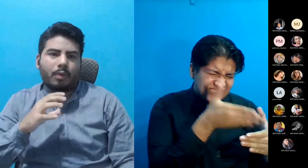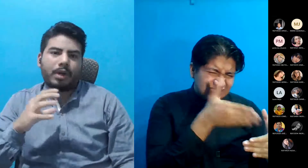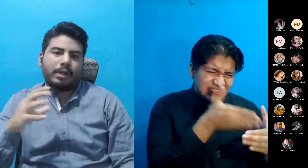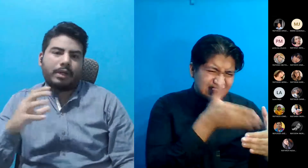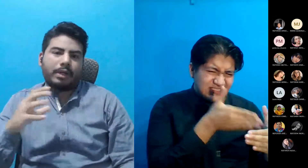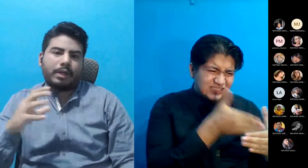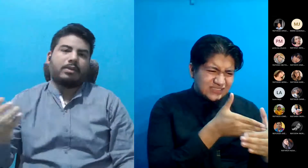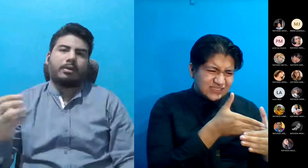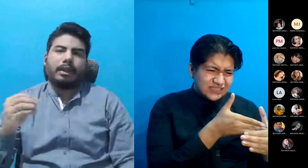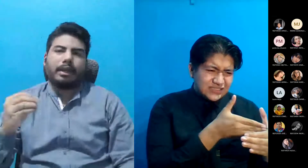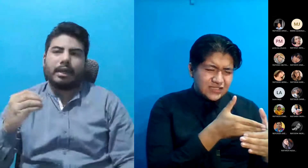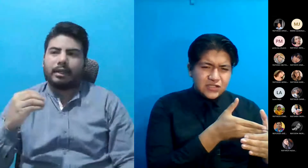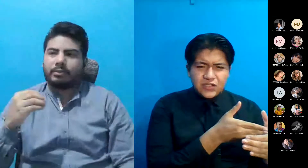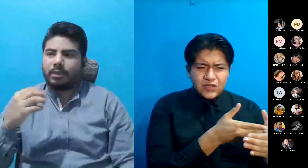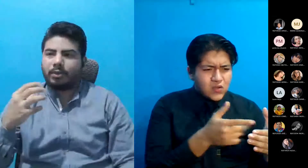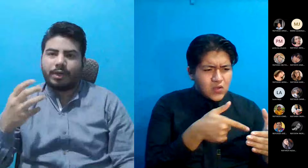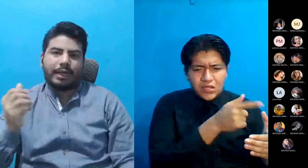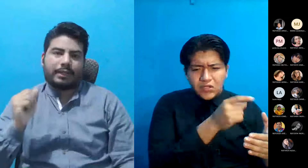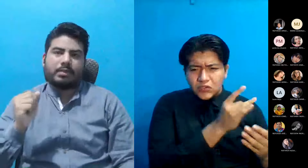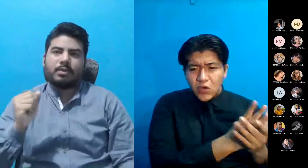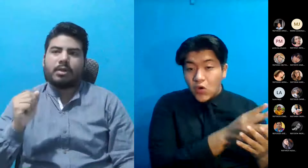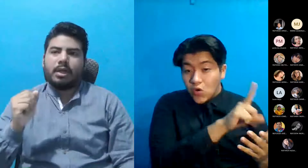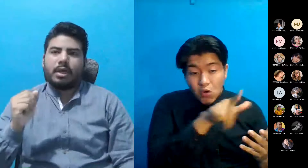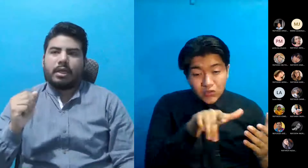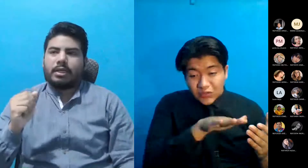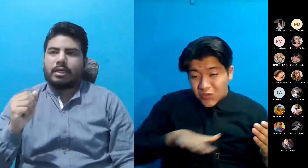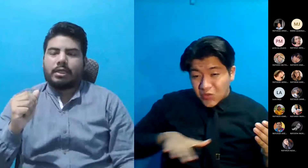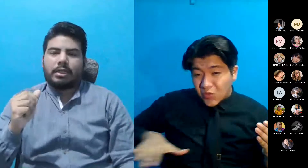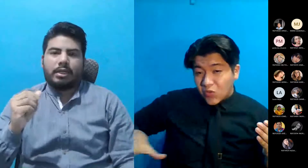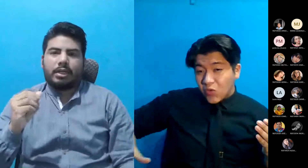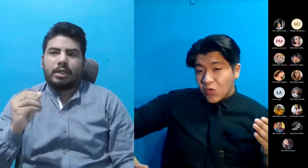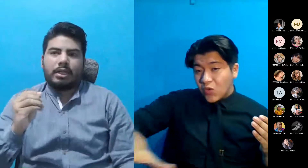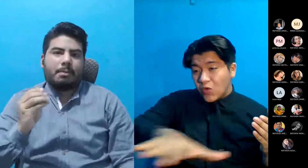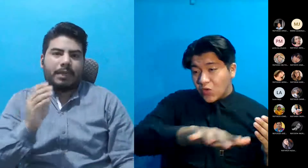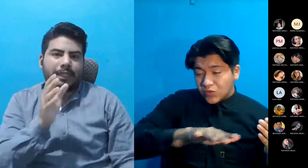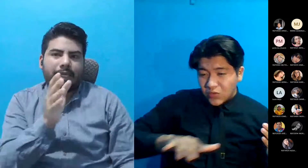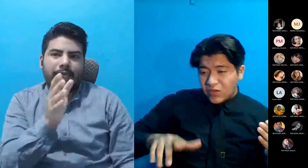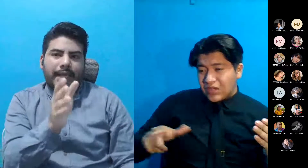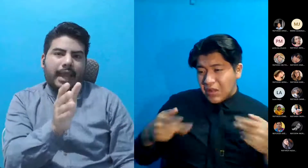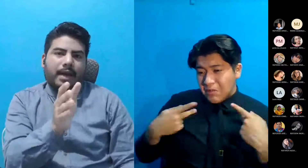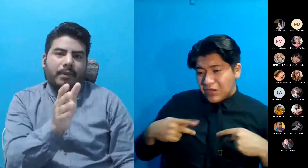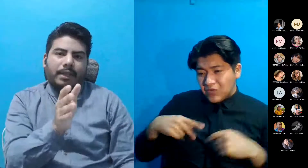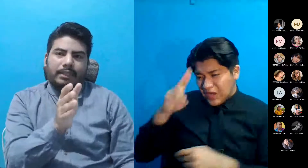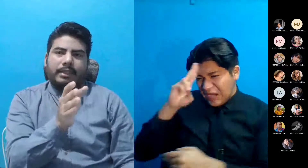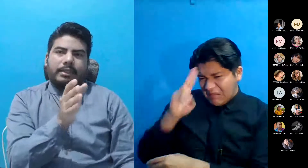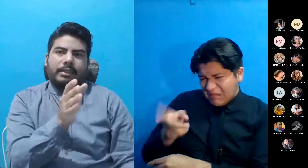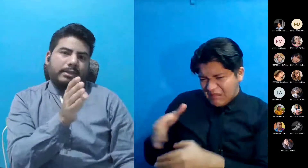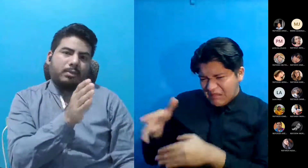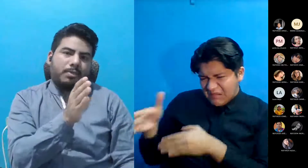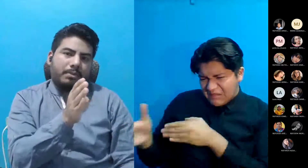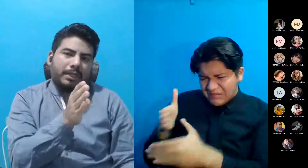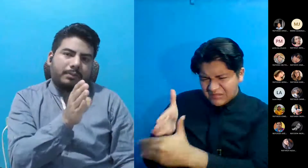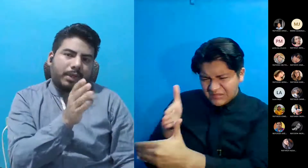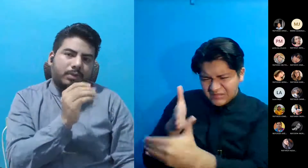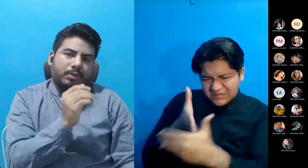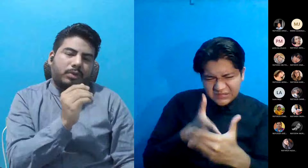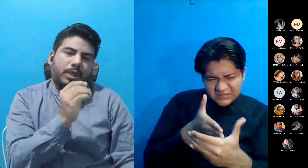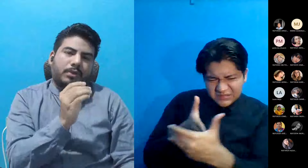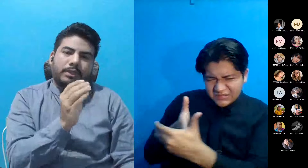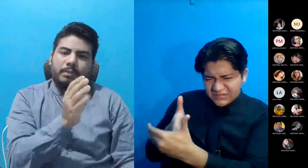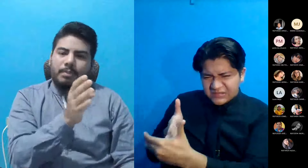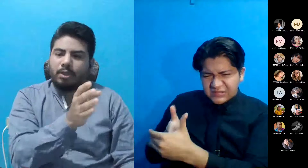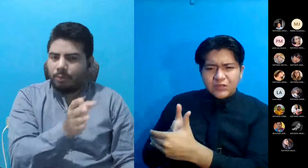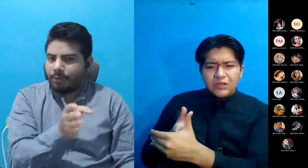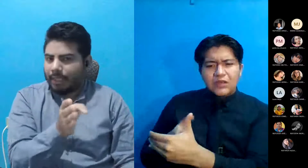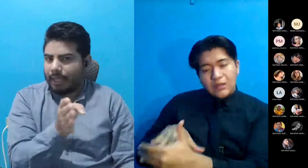educativo, sino en cualquier otro, en el aspecto recreativo. Y empecé a hablar desde un primer aspecto